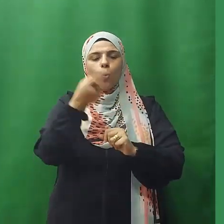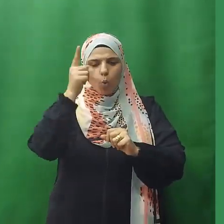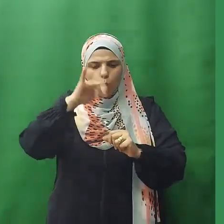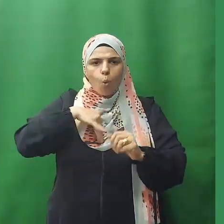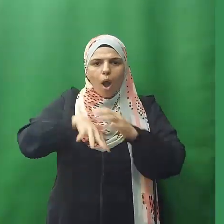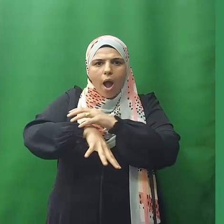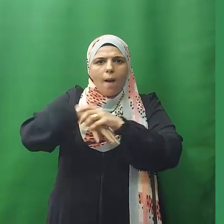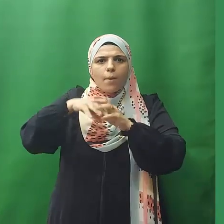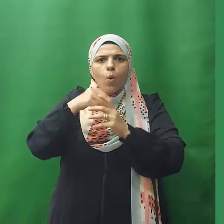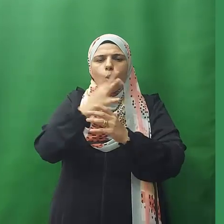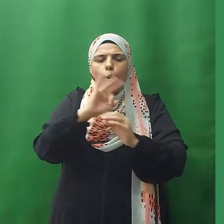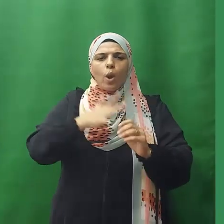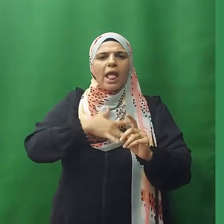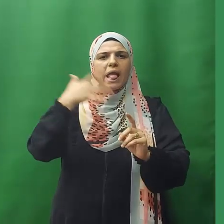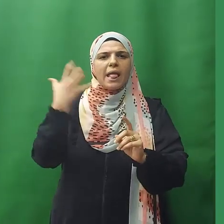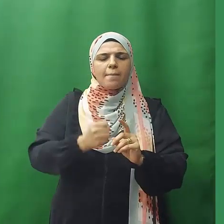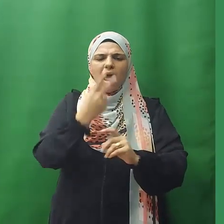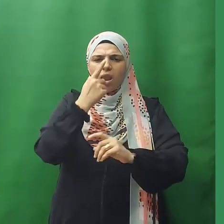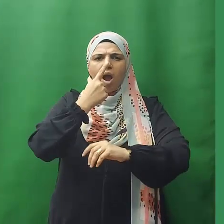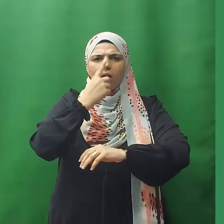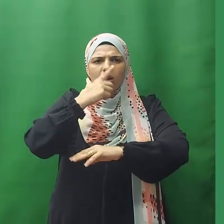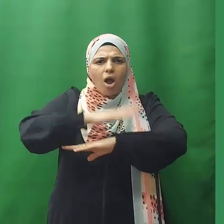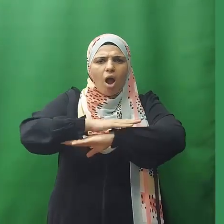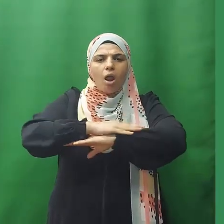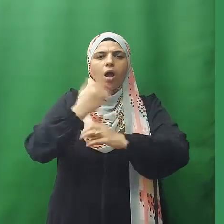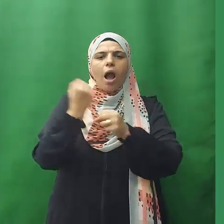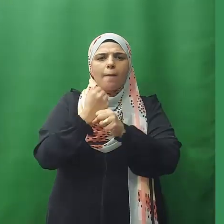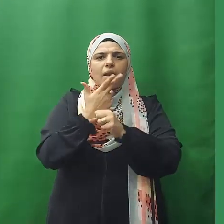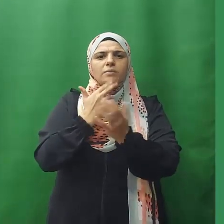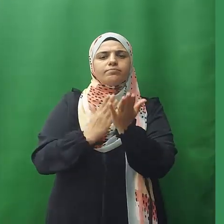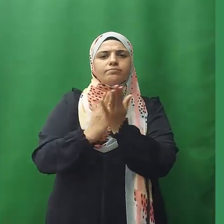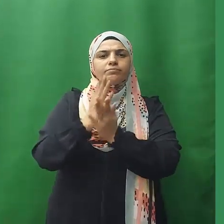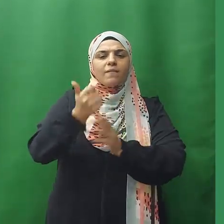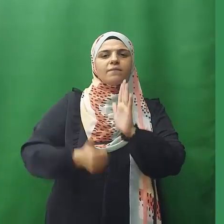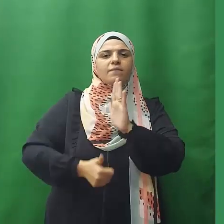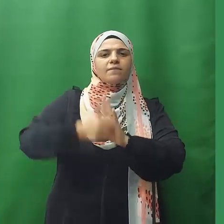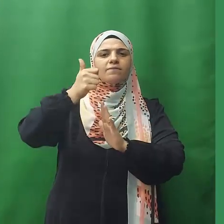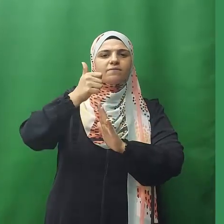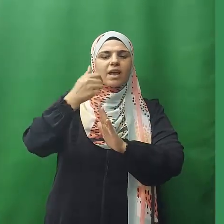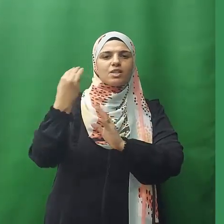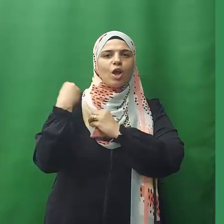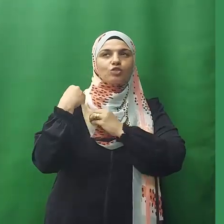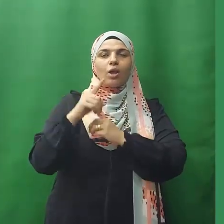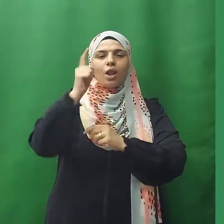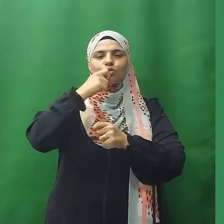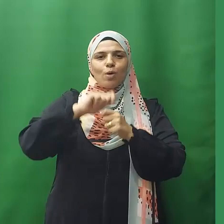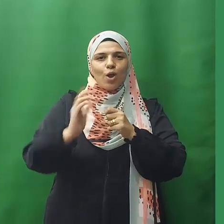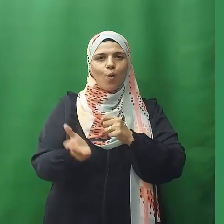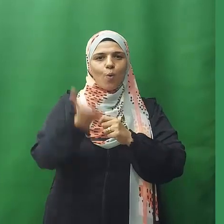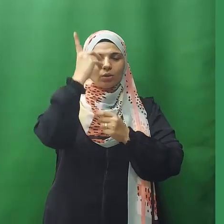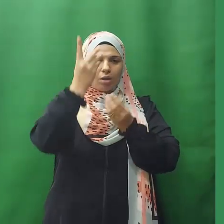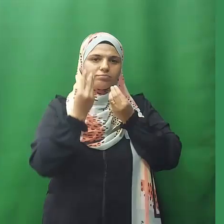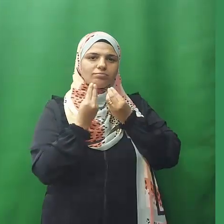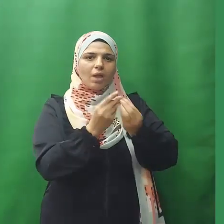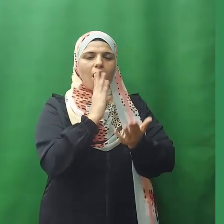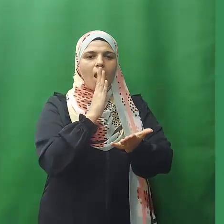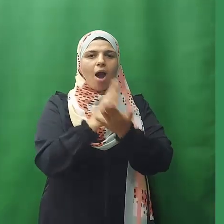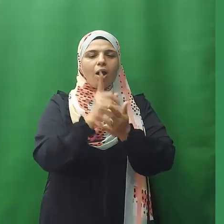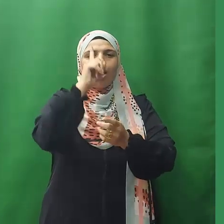يفيض ايمانا واخلاقا وقيما ففازوا برضوان الله عز وجل واثنى عليهم الحق سبحانه في القران